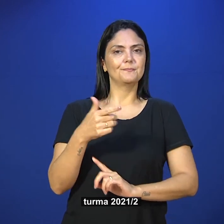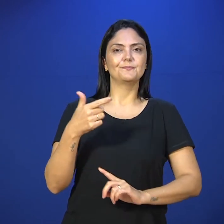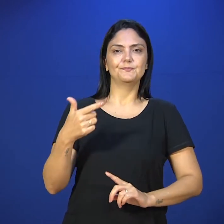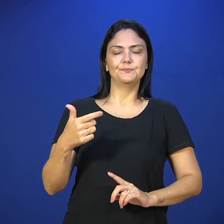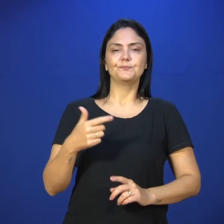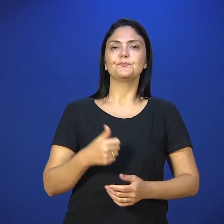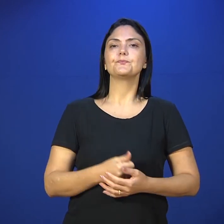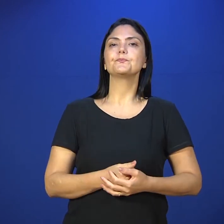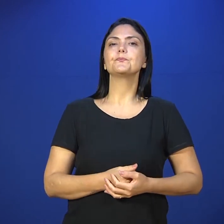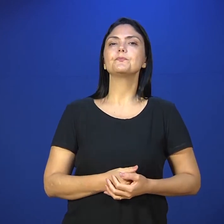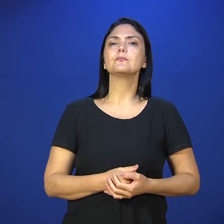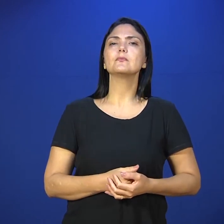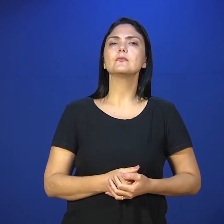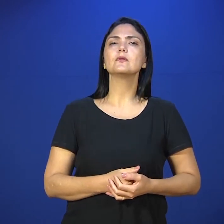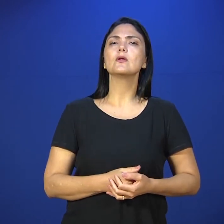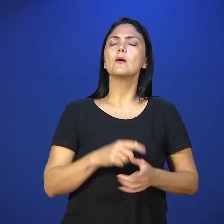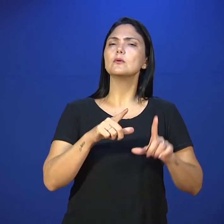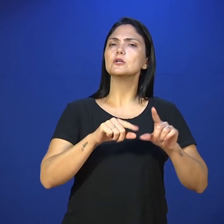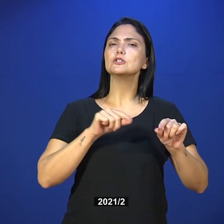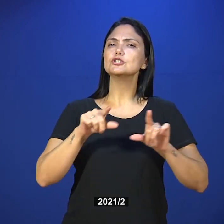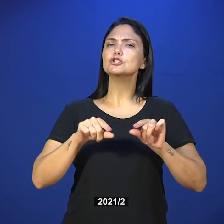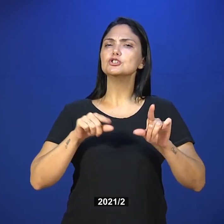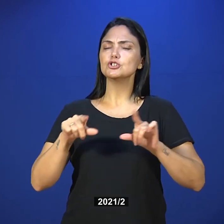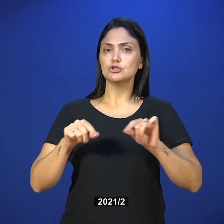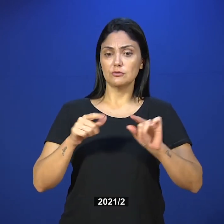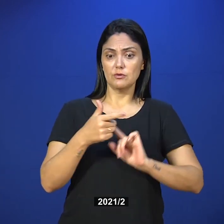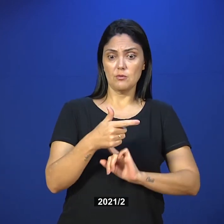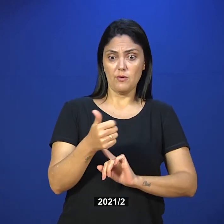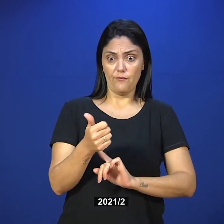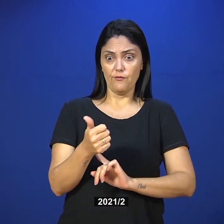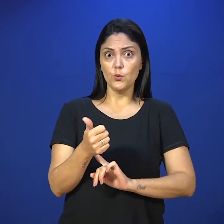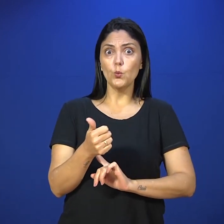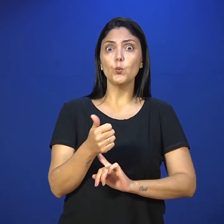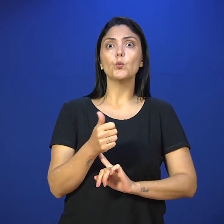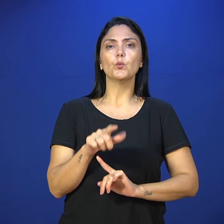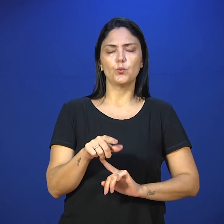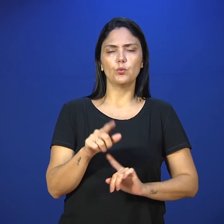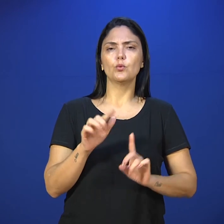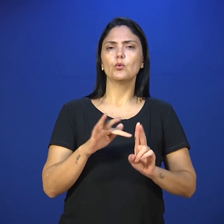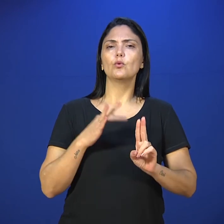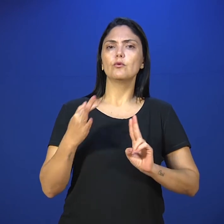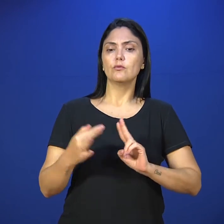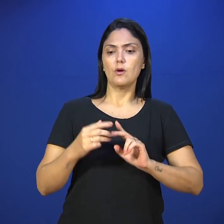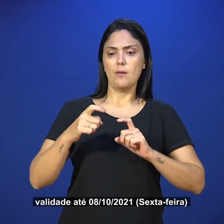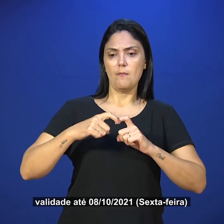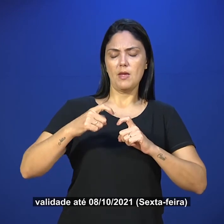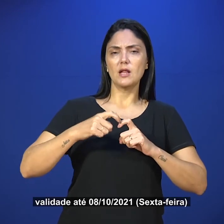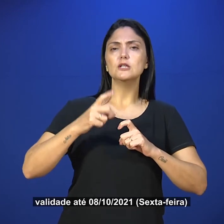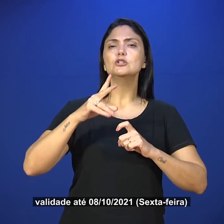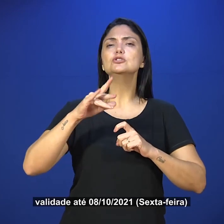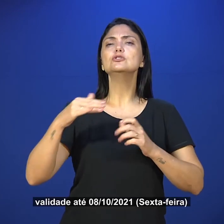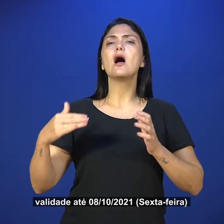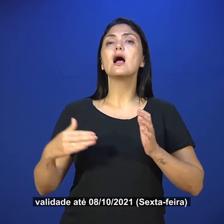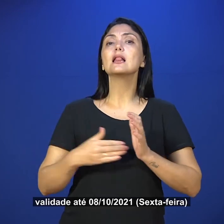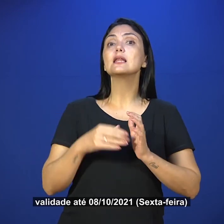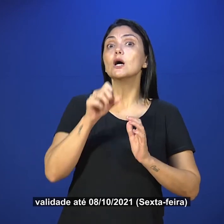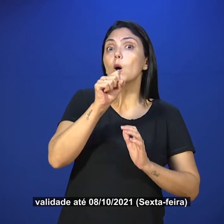2021/2. 10. O processo seletivo 2021/2 Unifoa Medicina terá validade